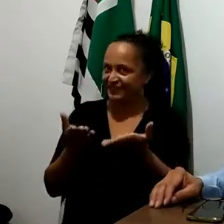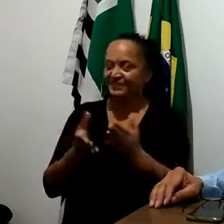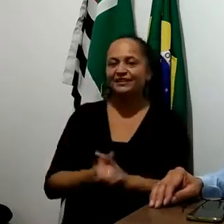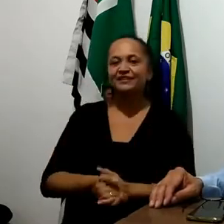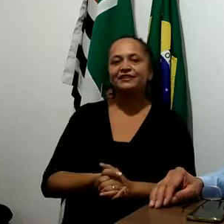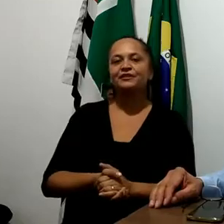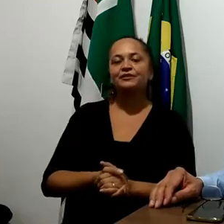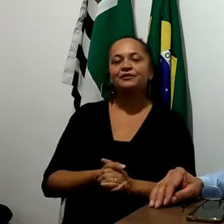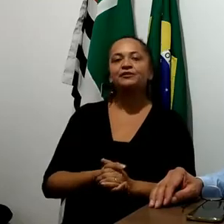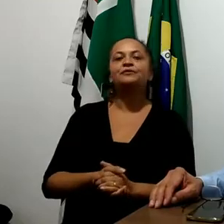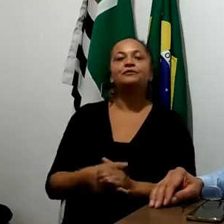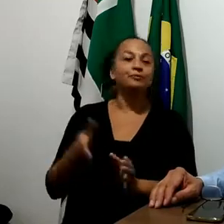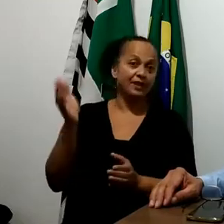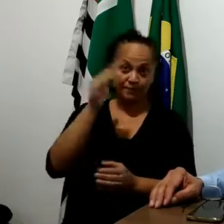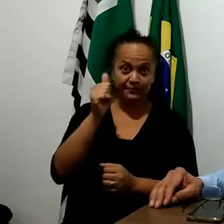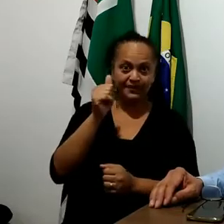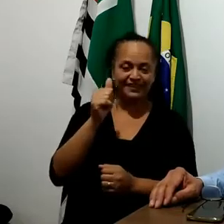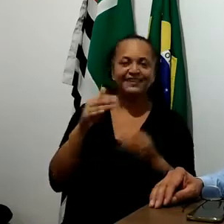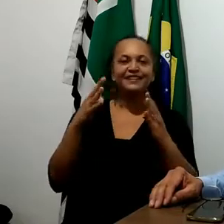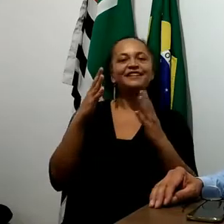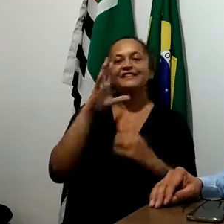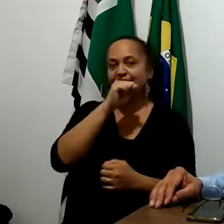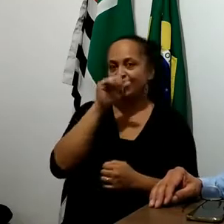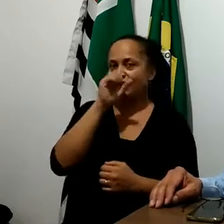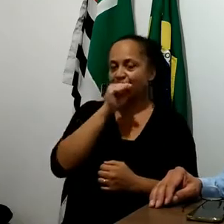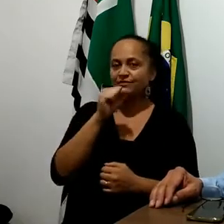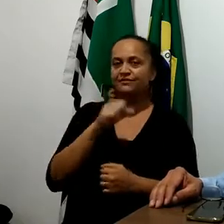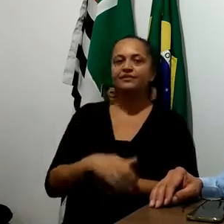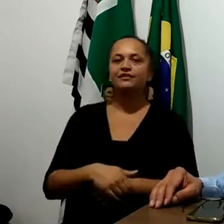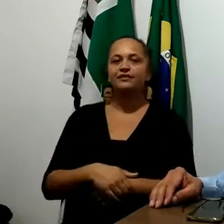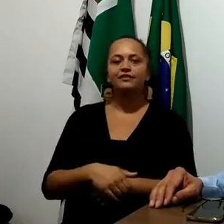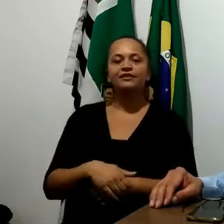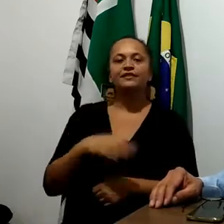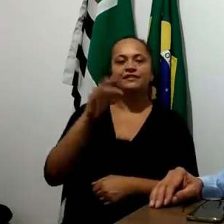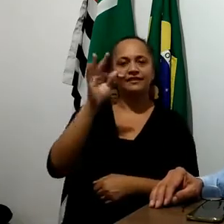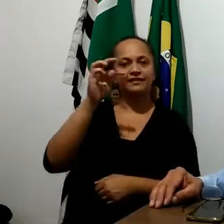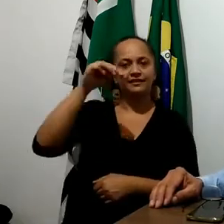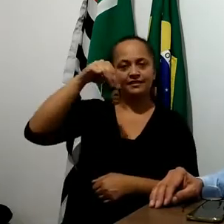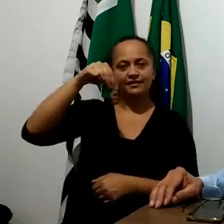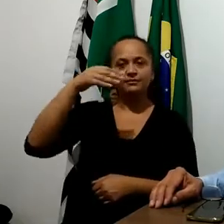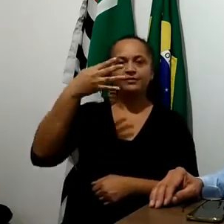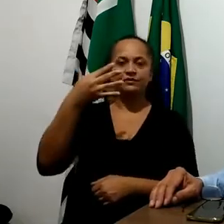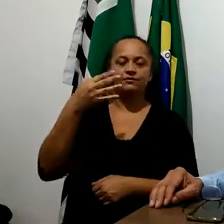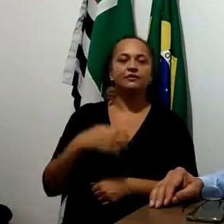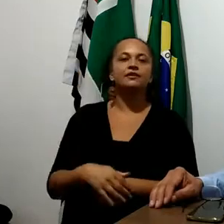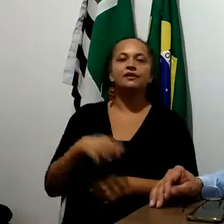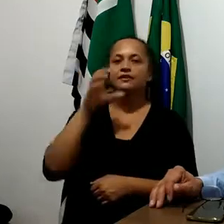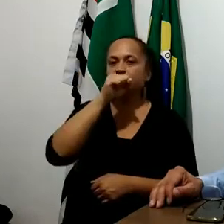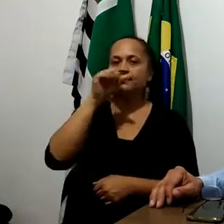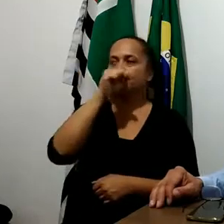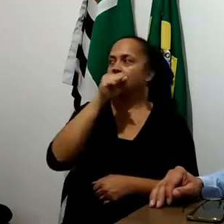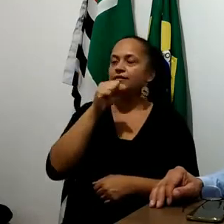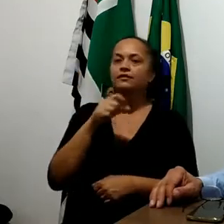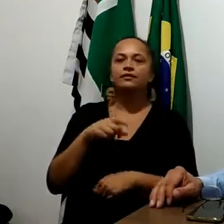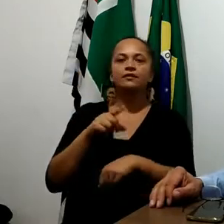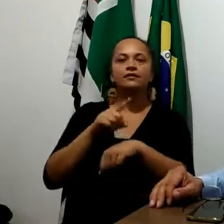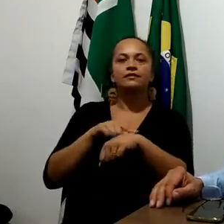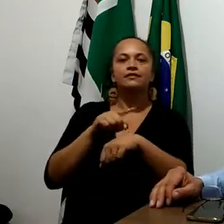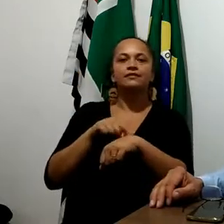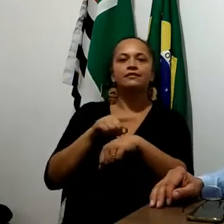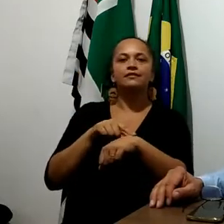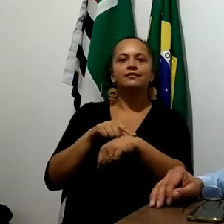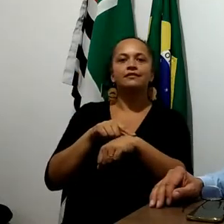a participar desse encontro, né? TM4, próximo sábado. Qual horário,